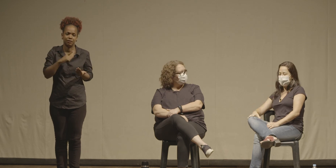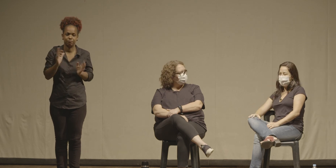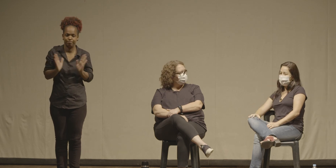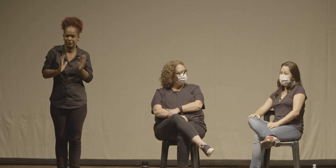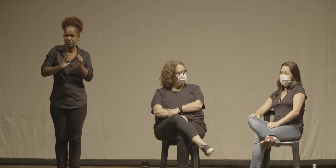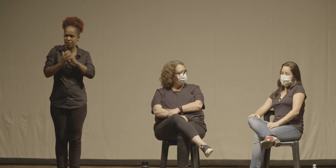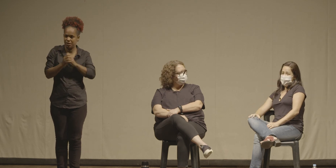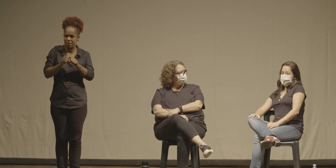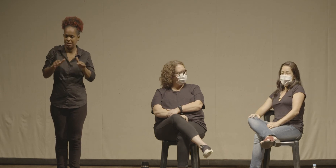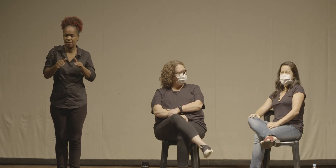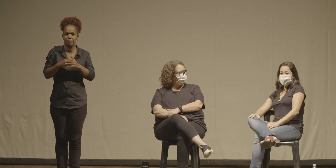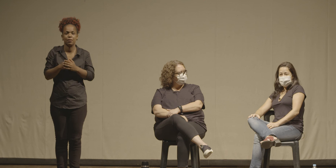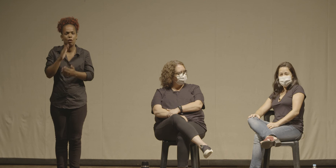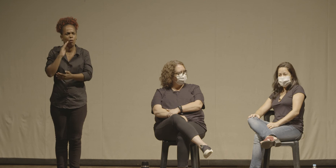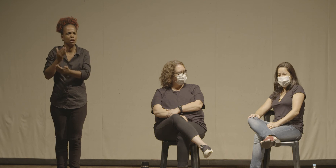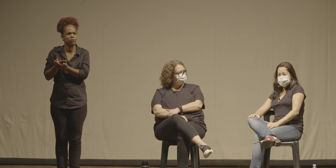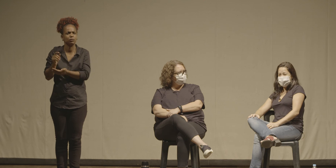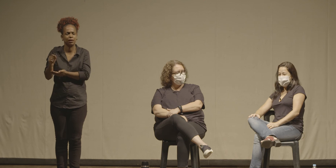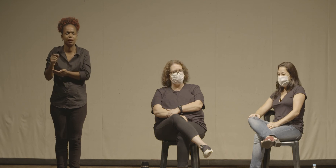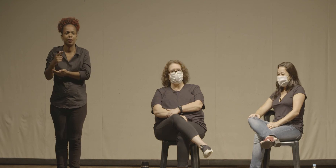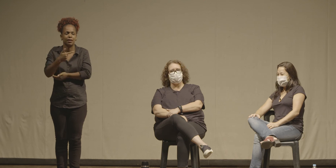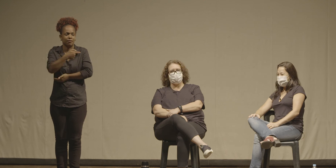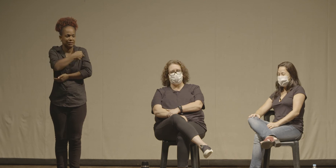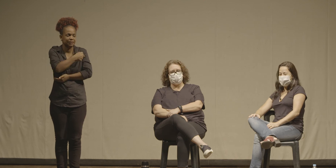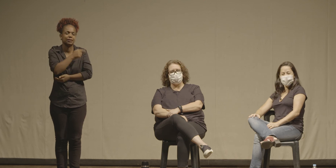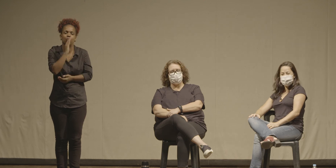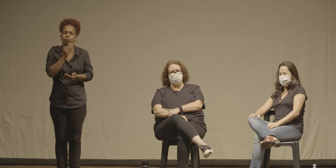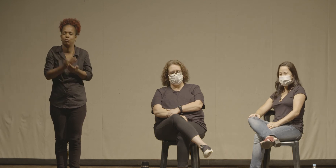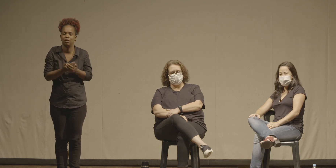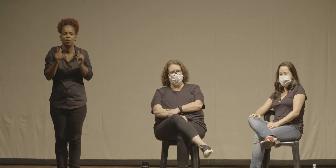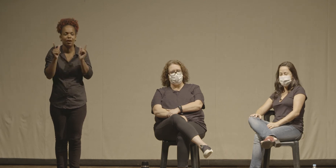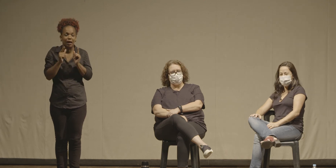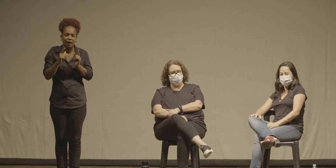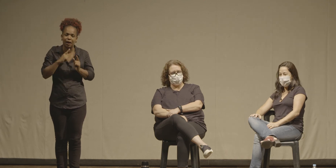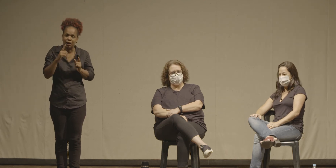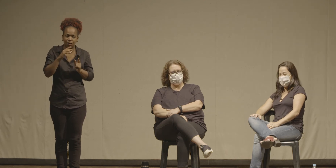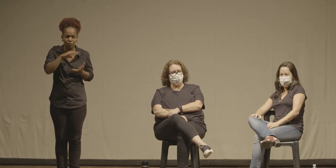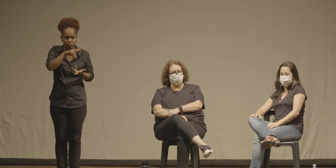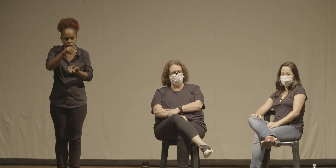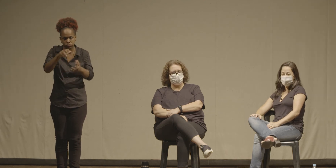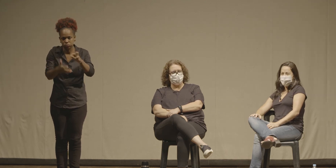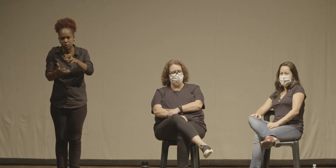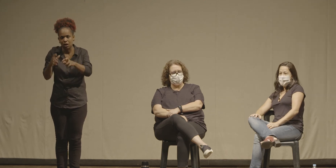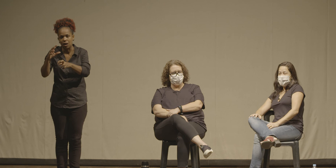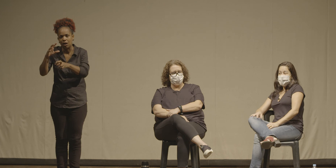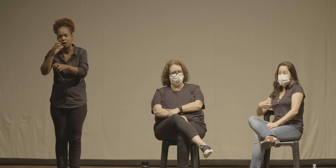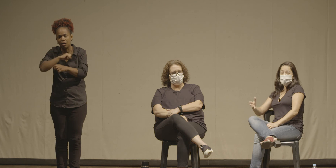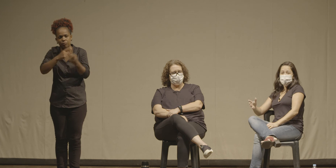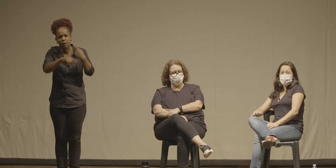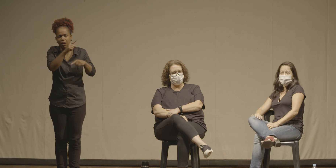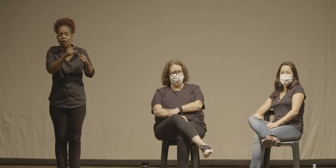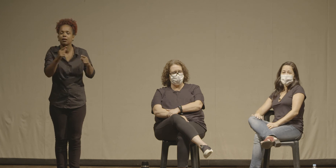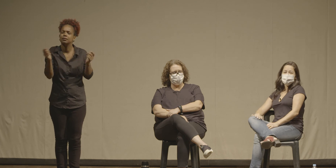pandemia, então acreditamos nessa vacina, acreditamos que rapidamente esse mundo vai mudar. E